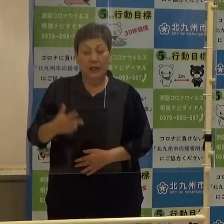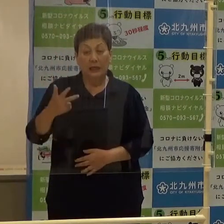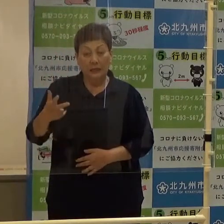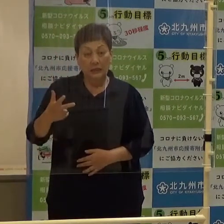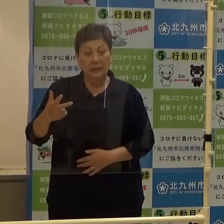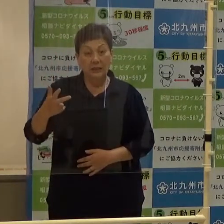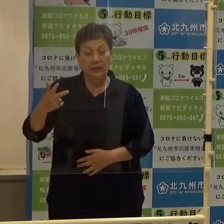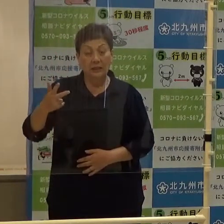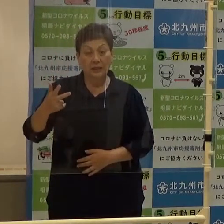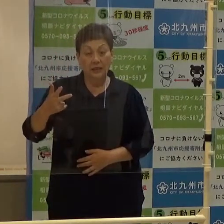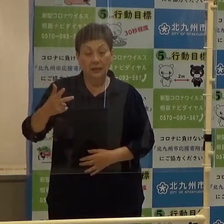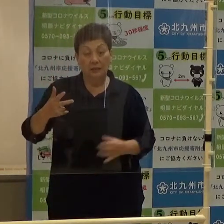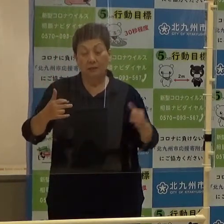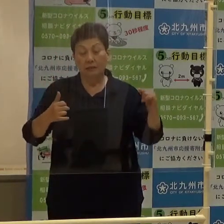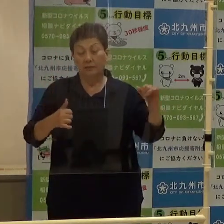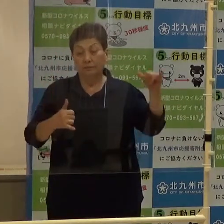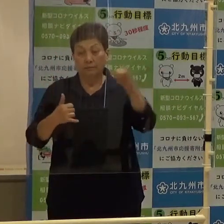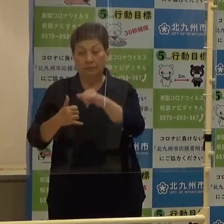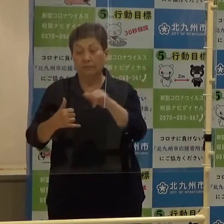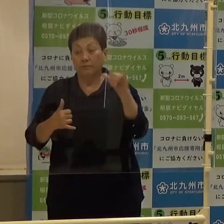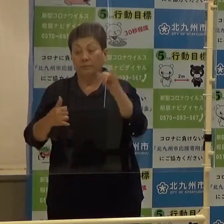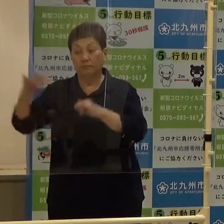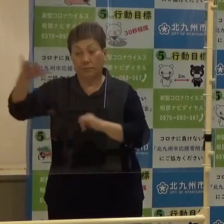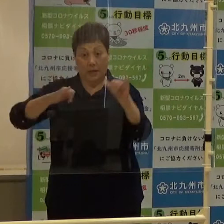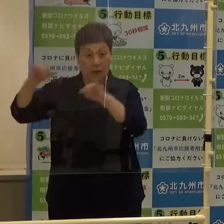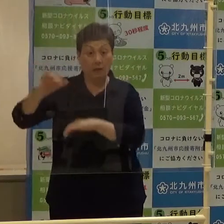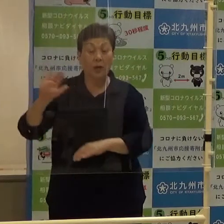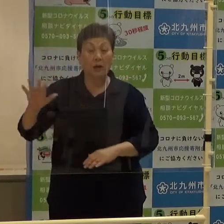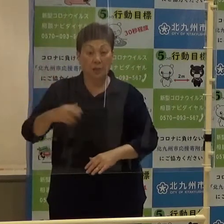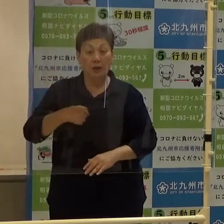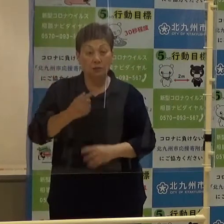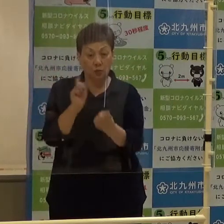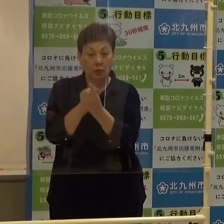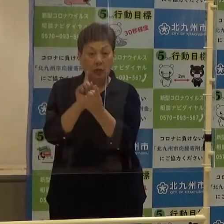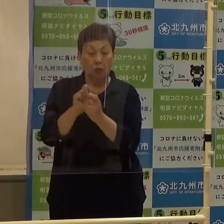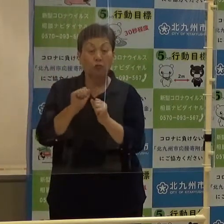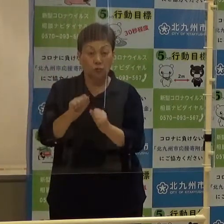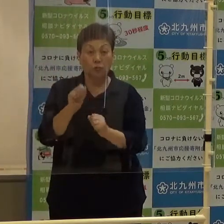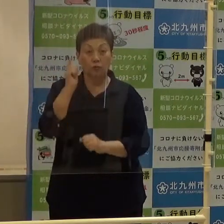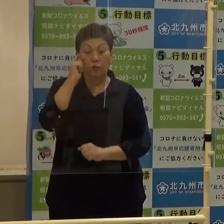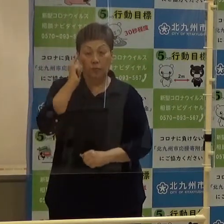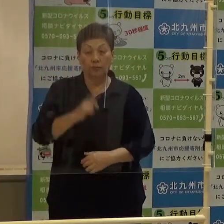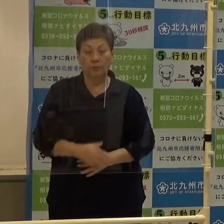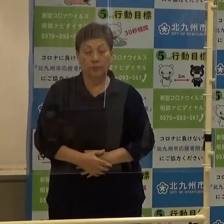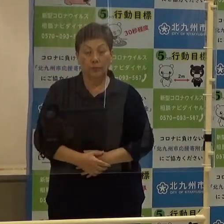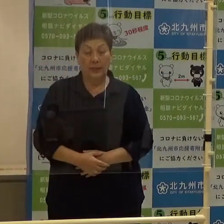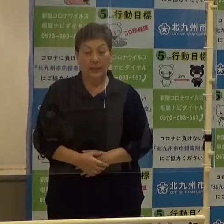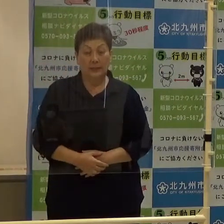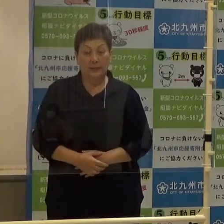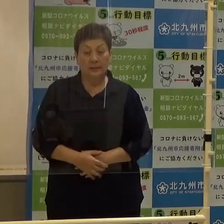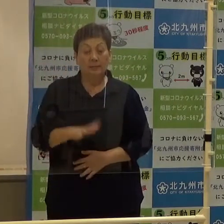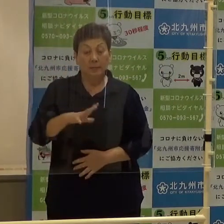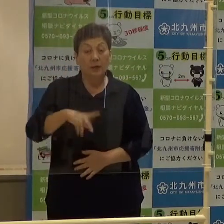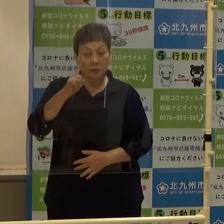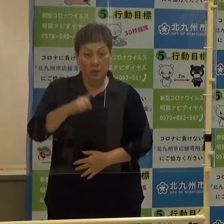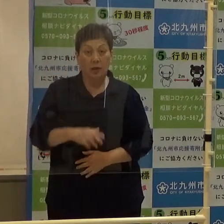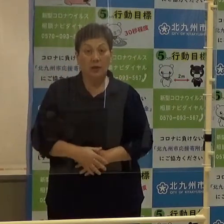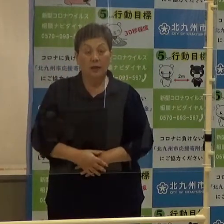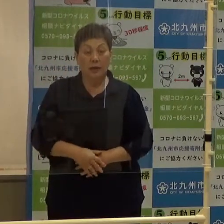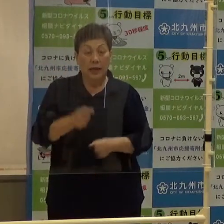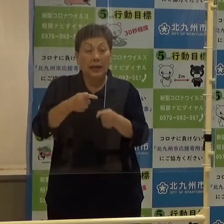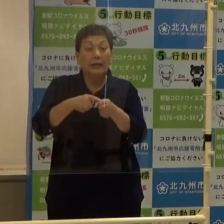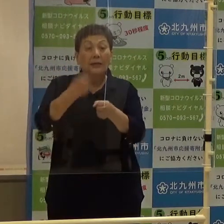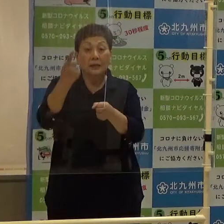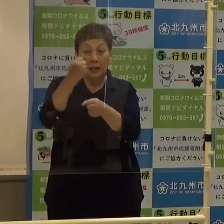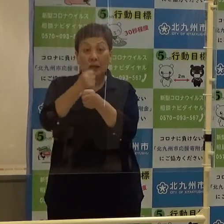連絡があればですね、まあ、それはそのちゃんと私どもとしても対応させていただきたいと思っていますけれども、まずはそういう、まずきっか